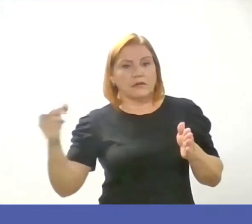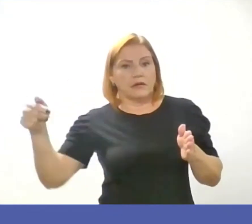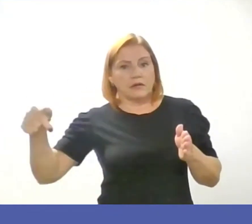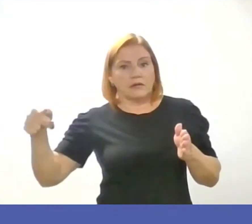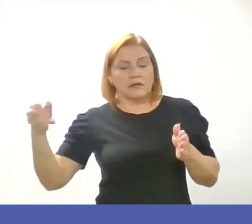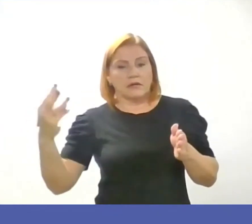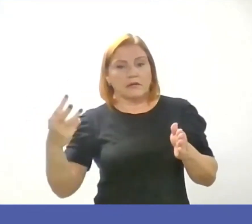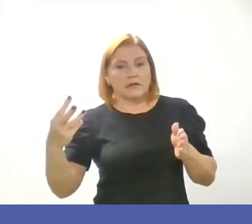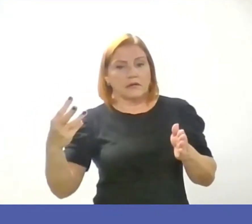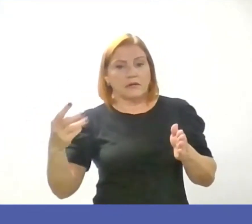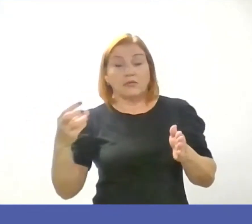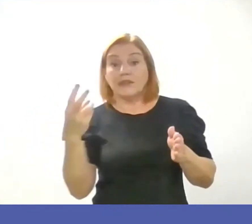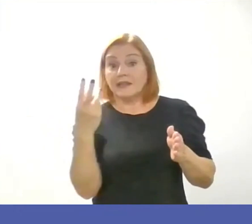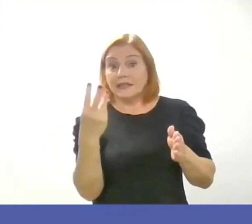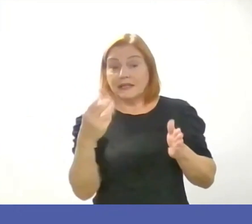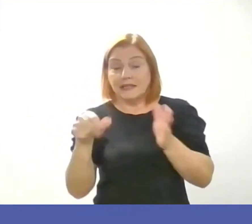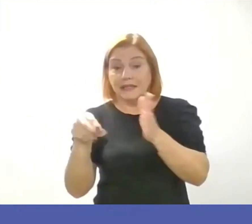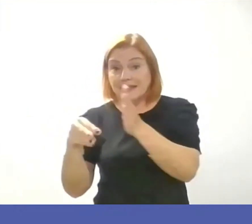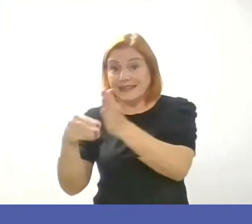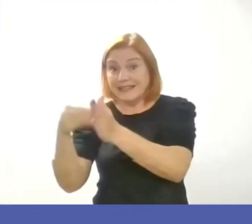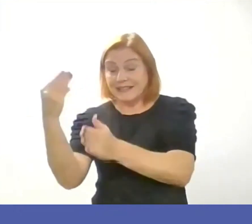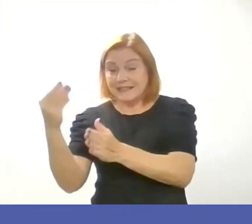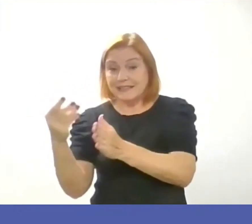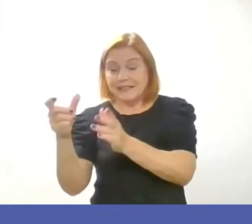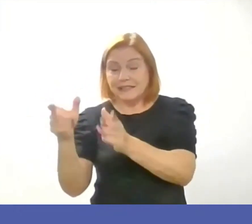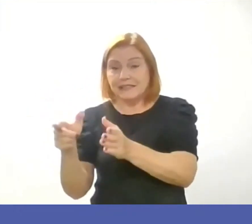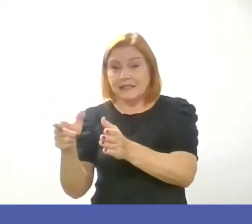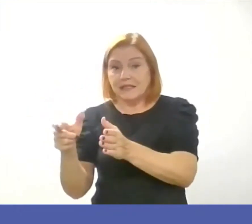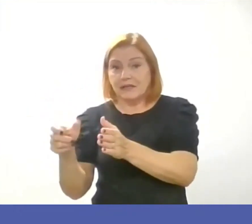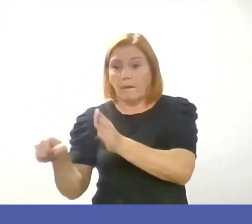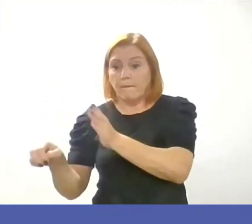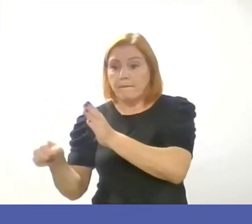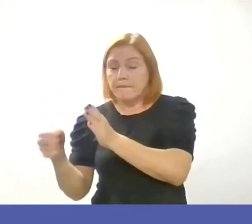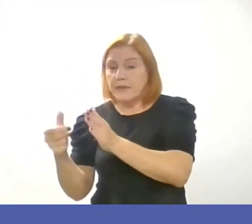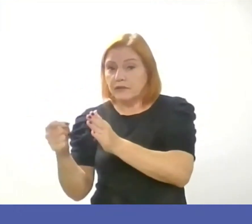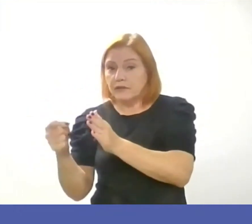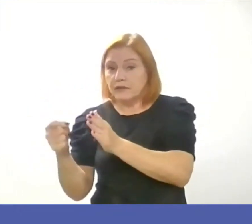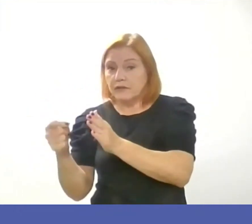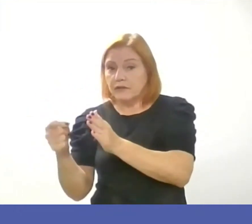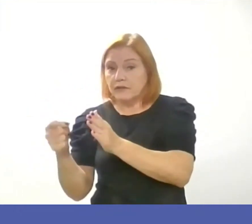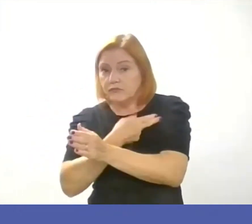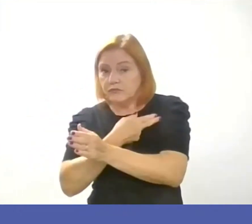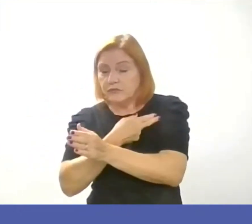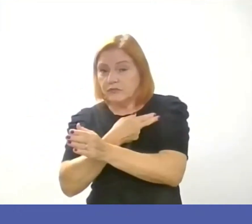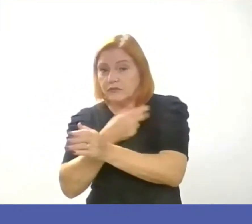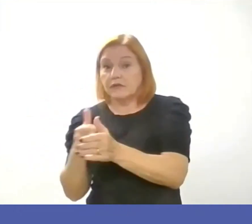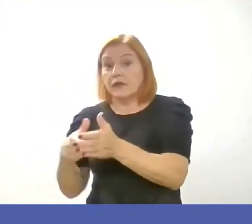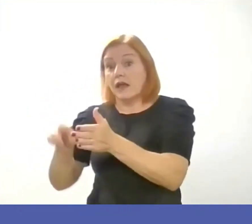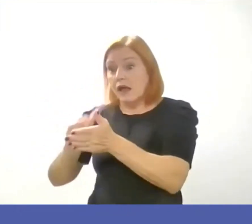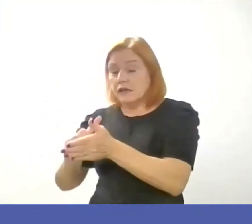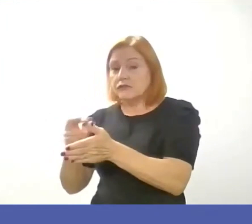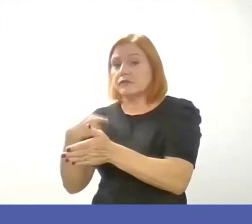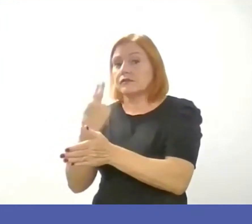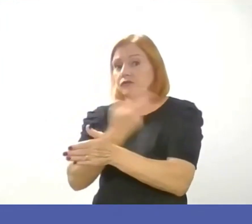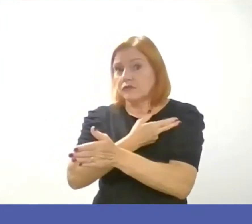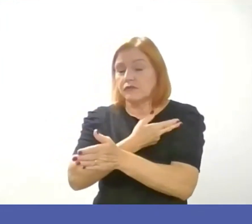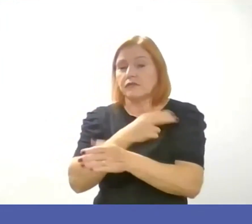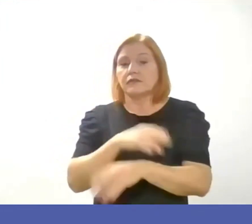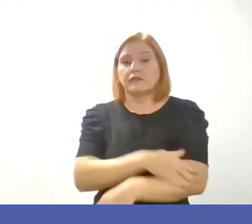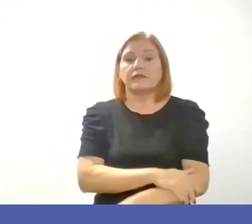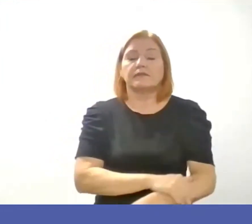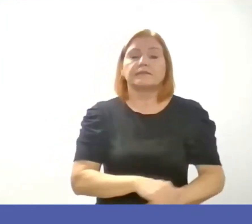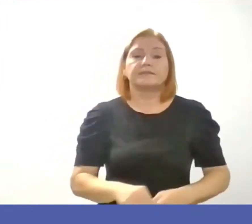Graças ao Senhor, irmãos, dentro do nosso período, das 3 da tarde até 6 da tarde, eu quero dizer o seguinte para